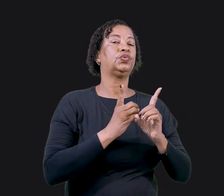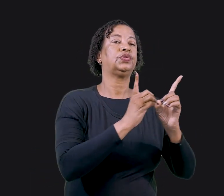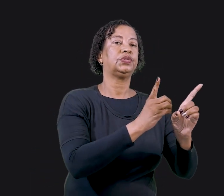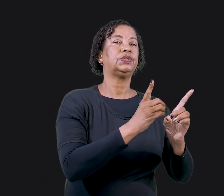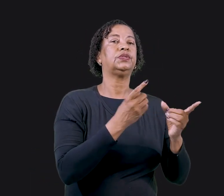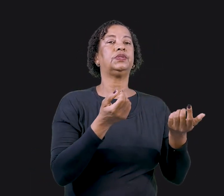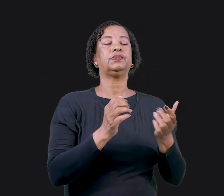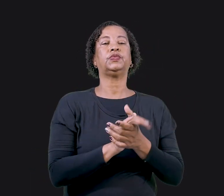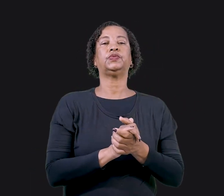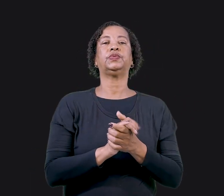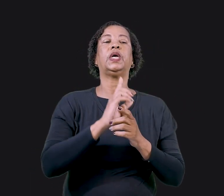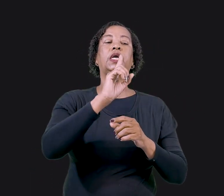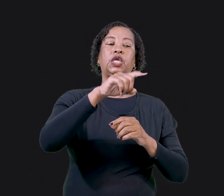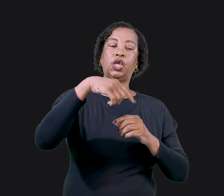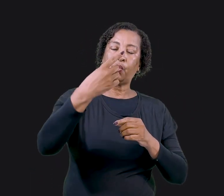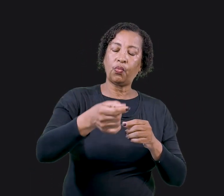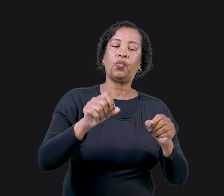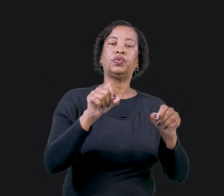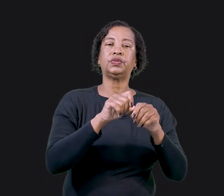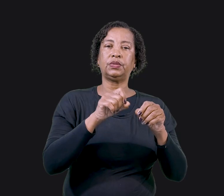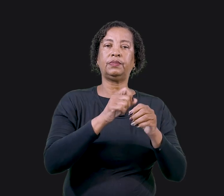seu ministério com um retiro e finalizou com outro